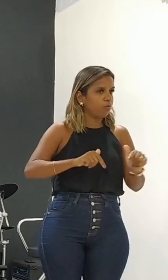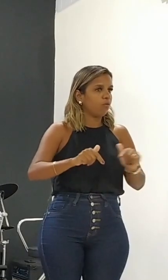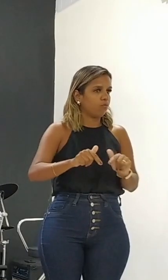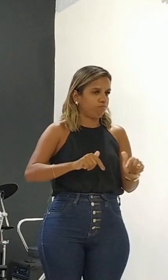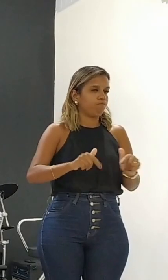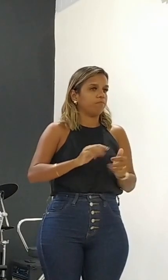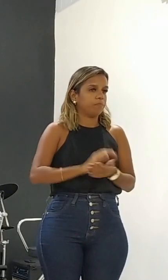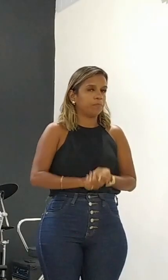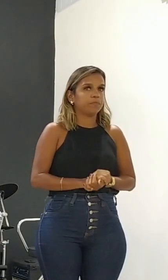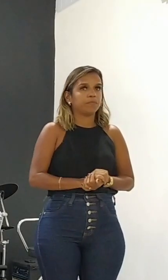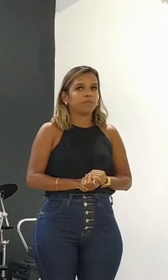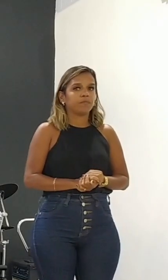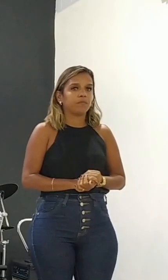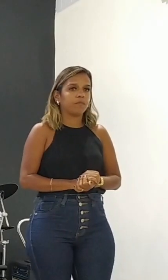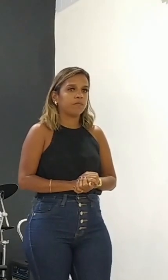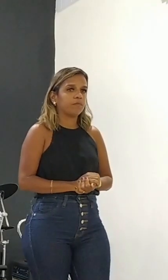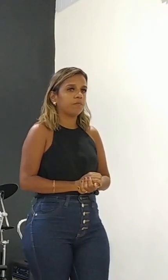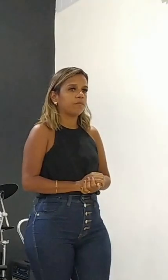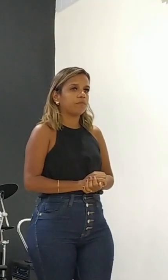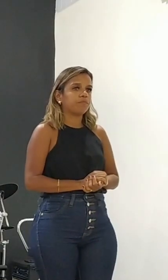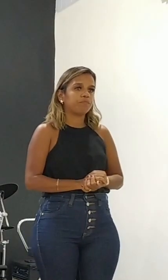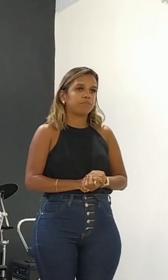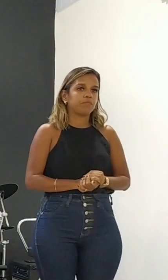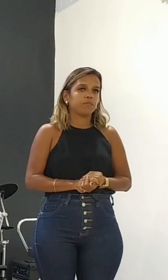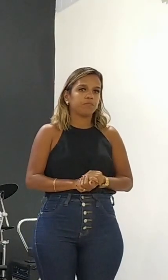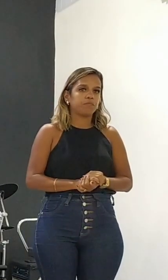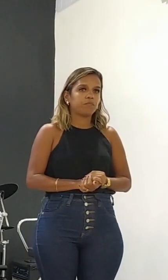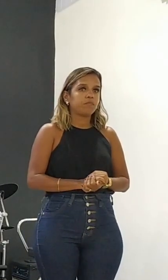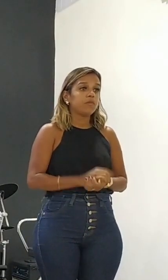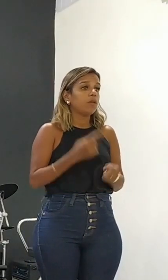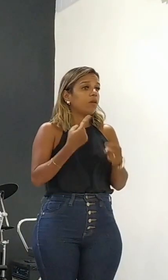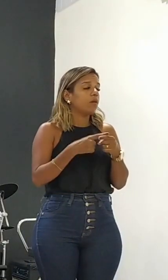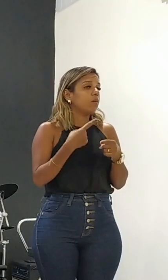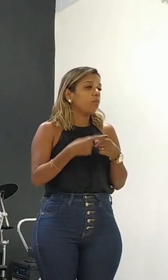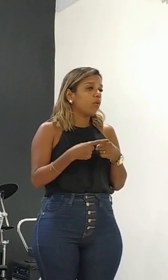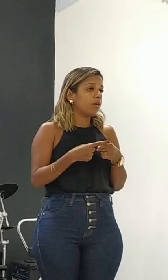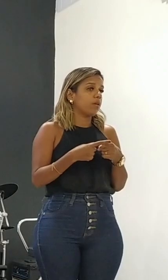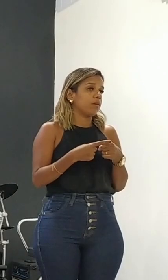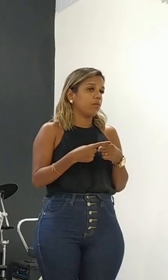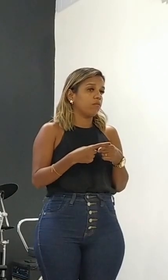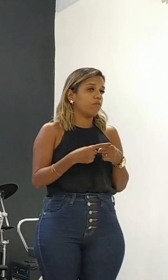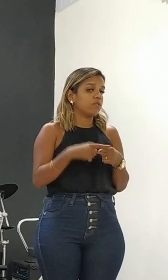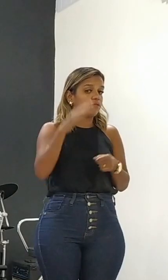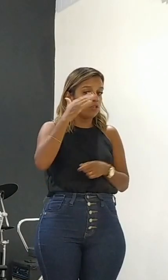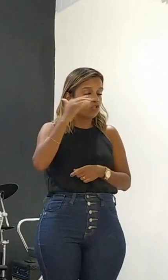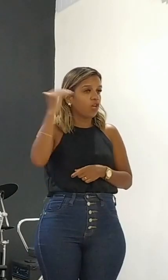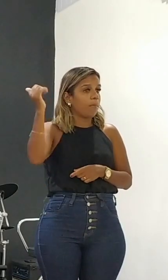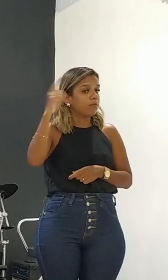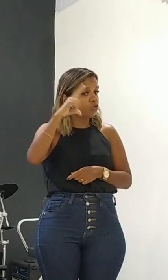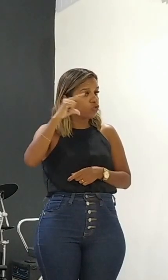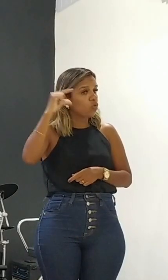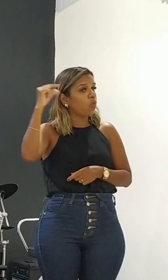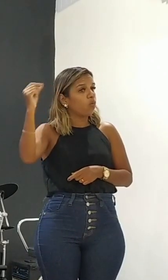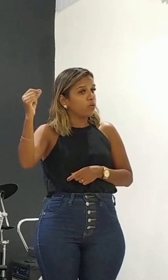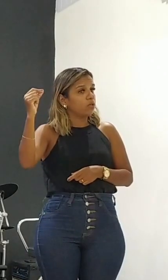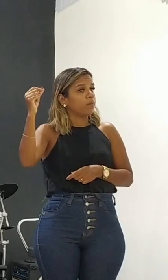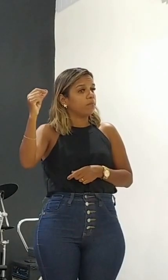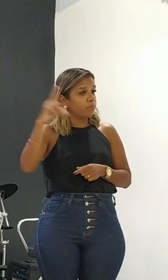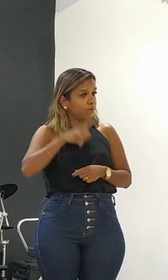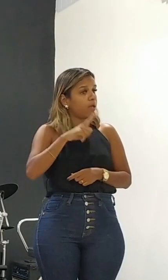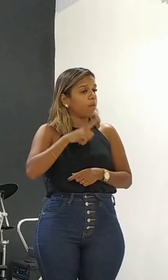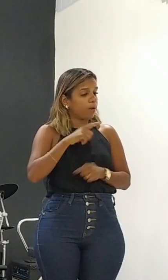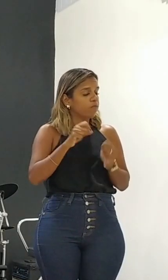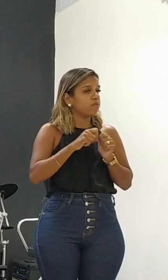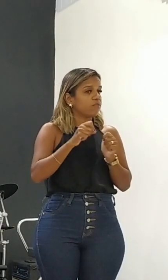Busque em Deus qual é a sua parte nessa obra, porque é uma parte para a qual você foi chamado. Há algo para você